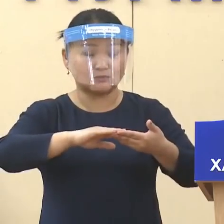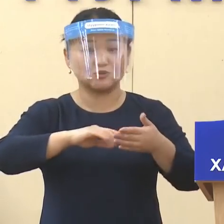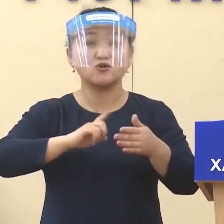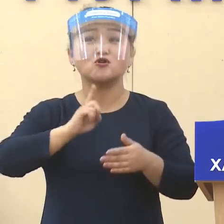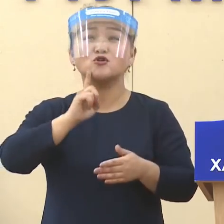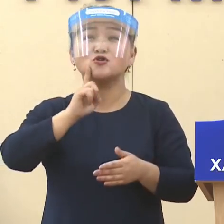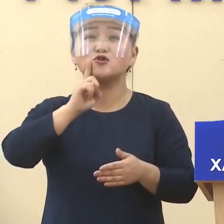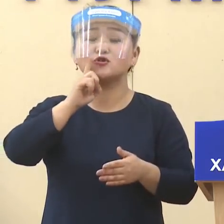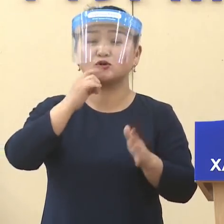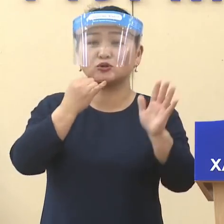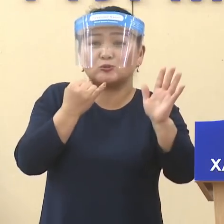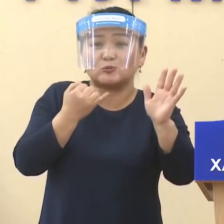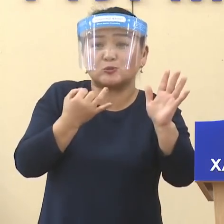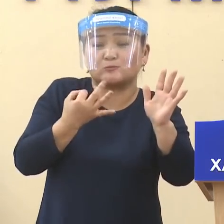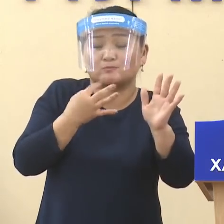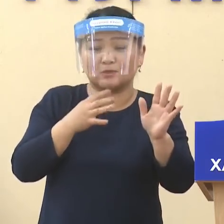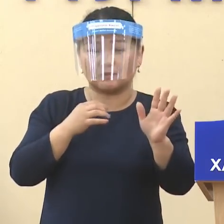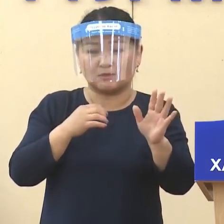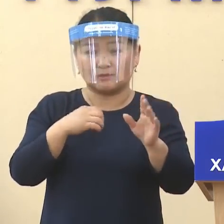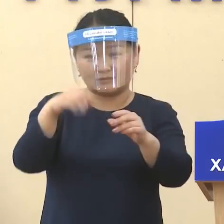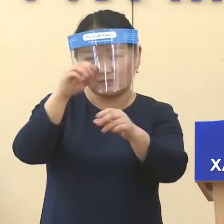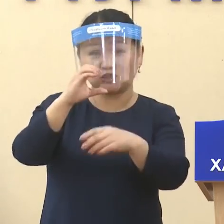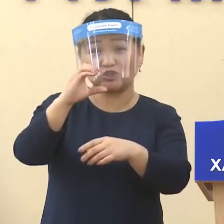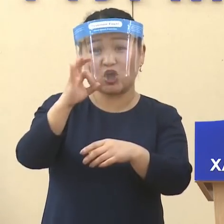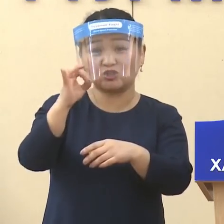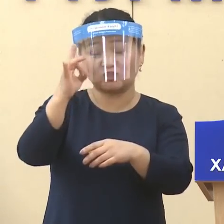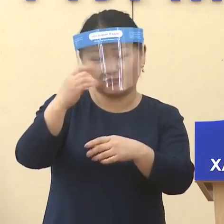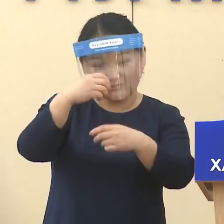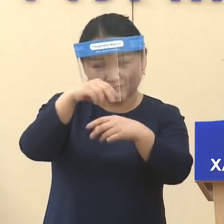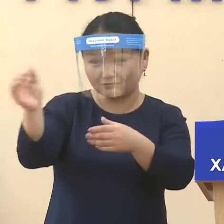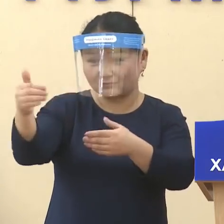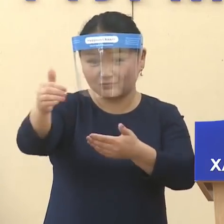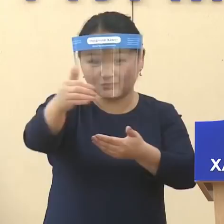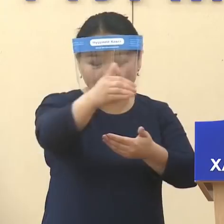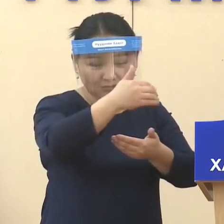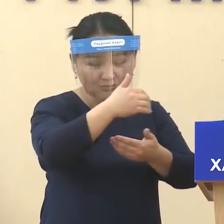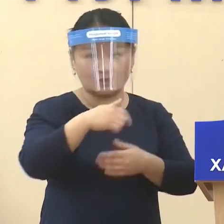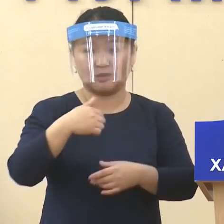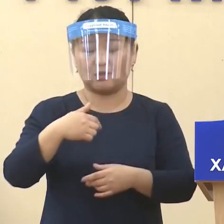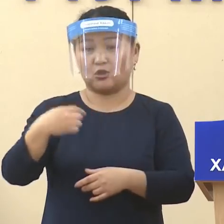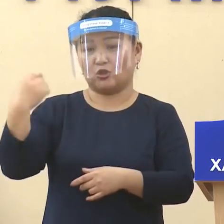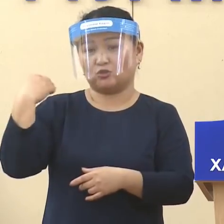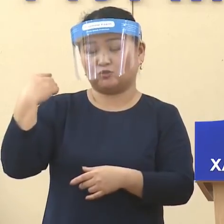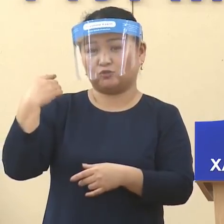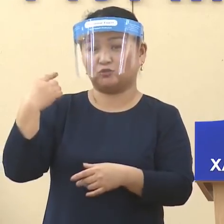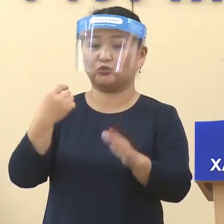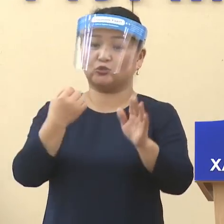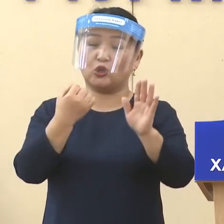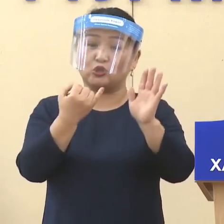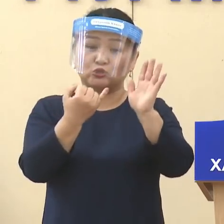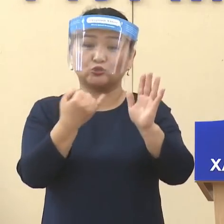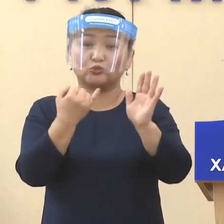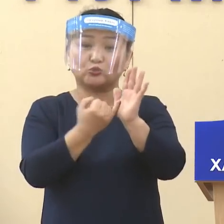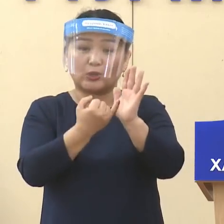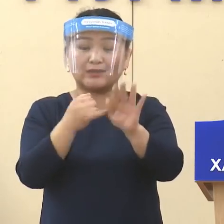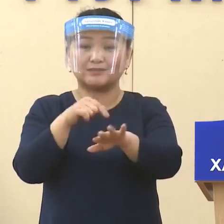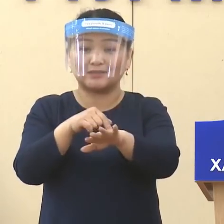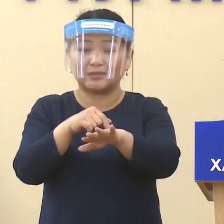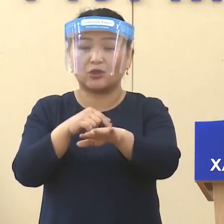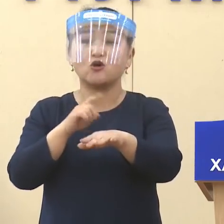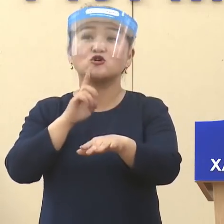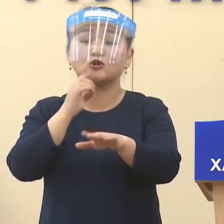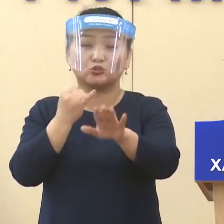Тэгээд бид нар бүх юугаа Стамбул нөгөө Оросын оюутнуудаа бүгдийг шинжилсэн. А 200 оюутан 200 хүн